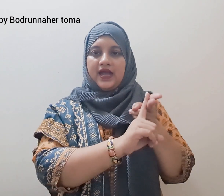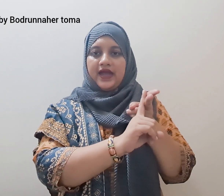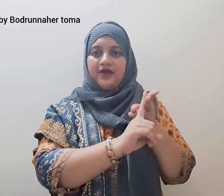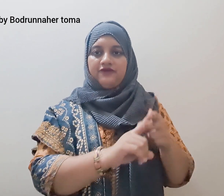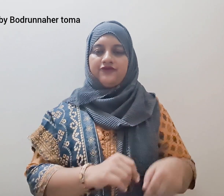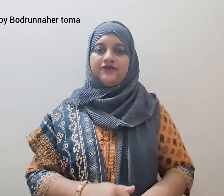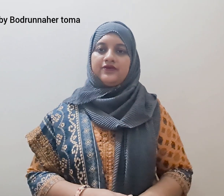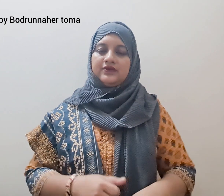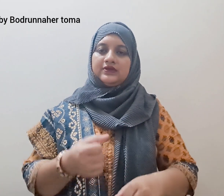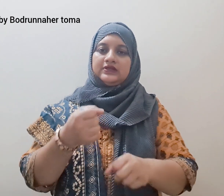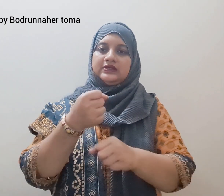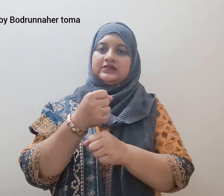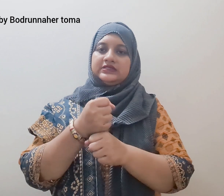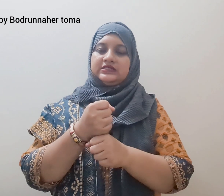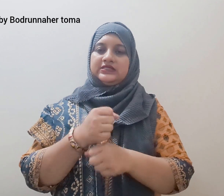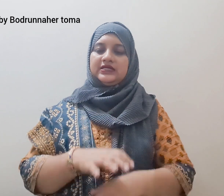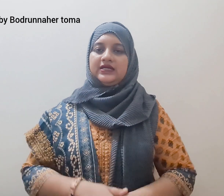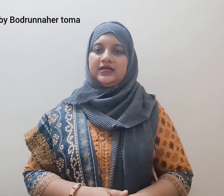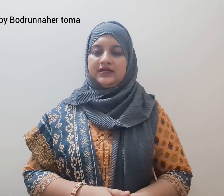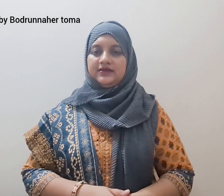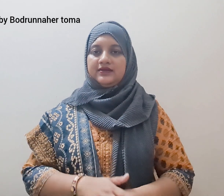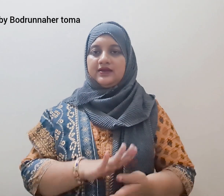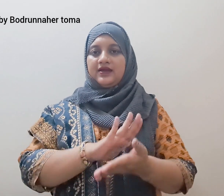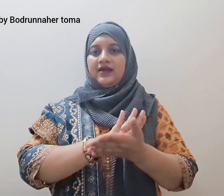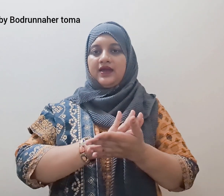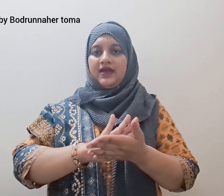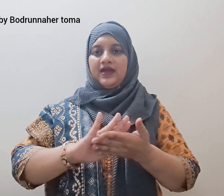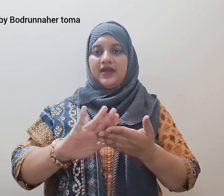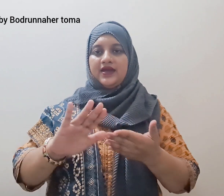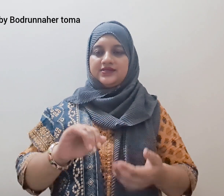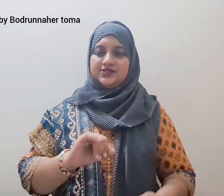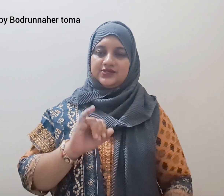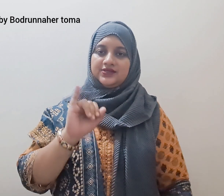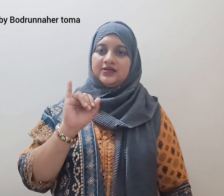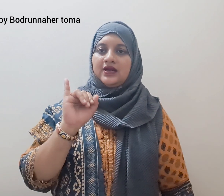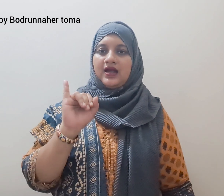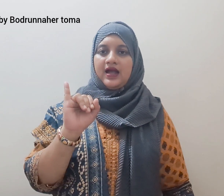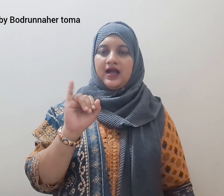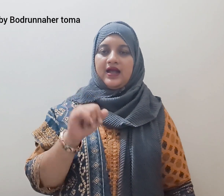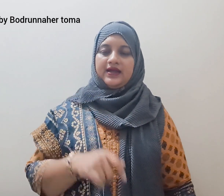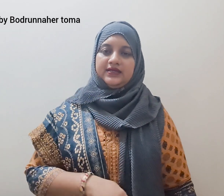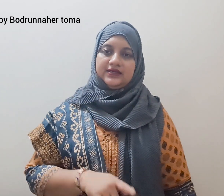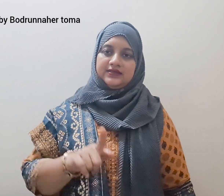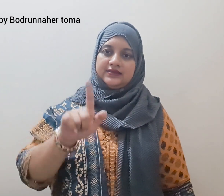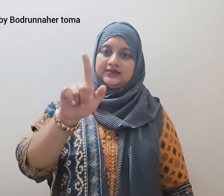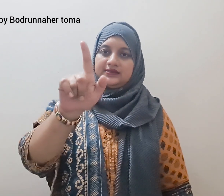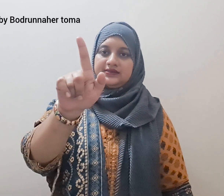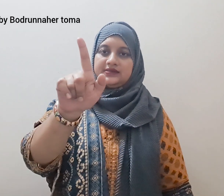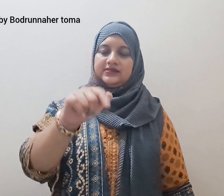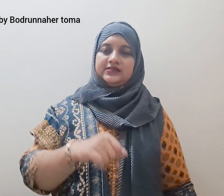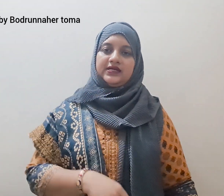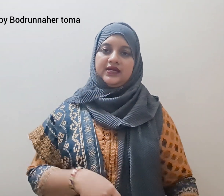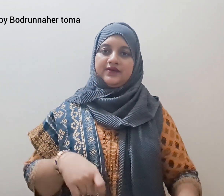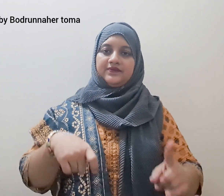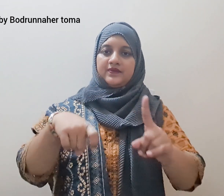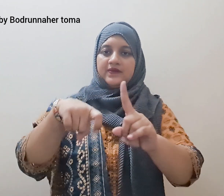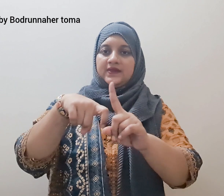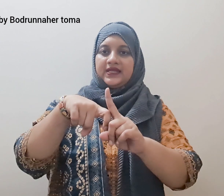এফ, জি, এইচ, আই, জে,